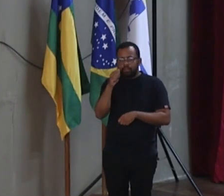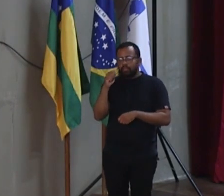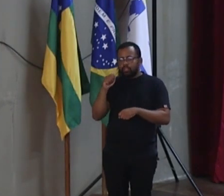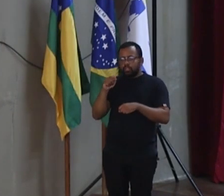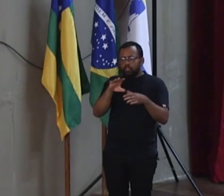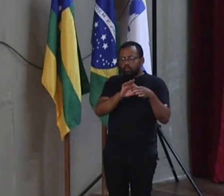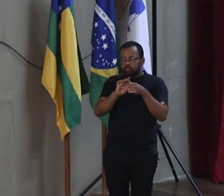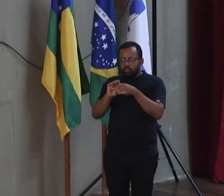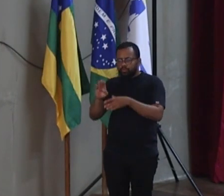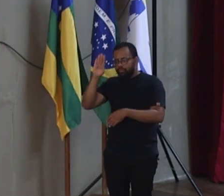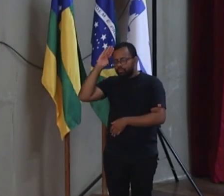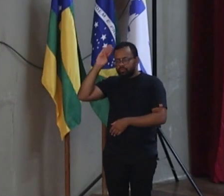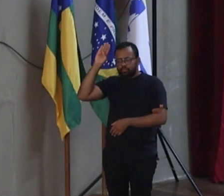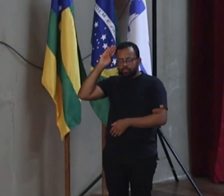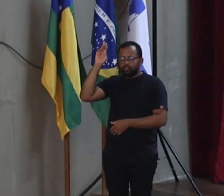universitário,